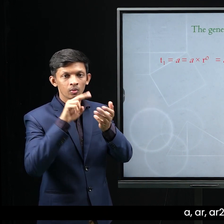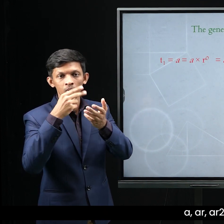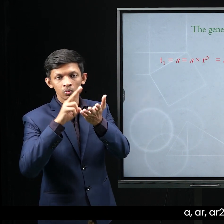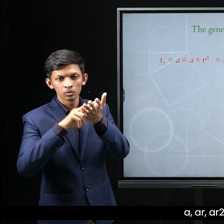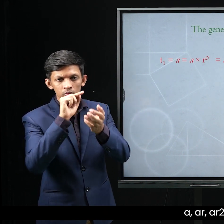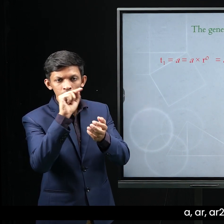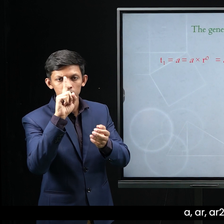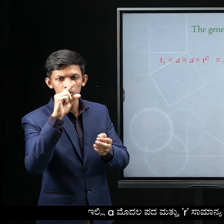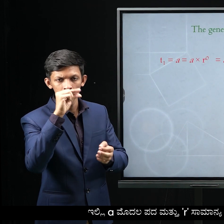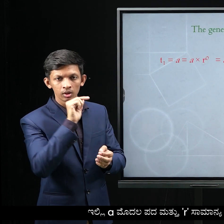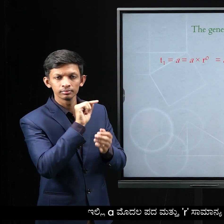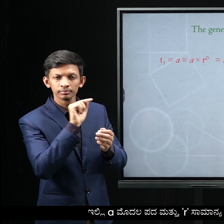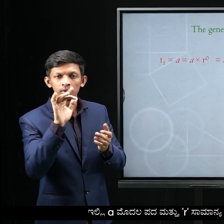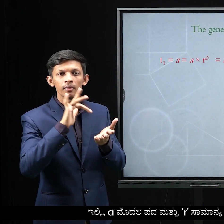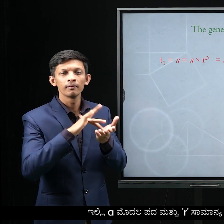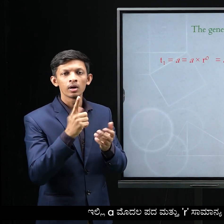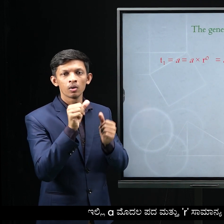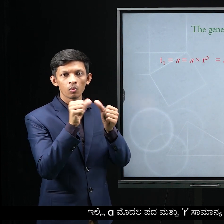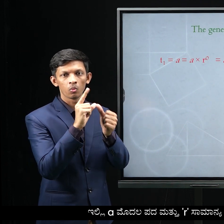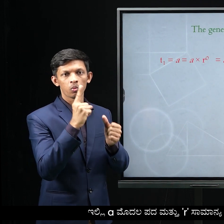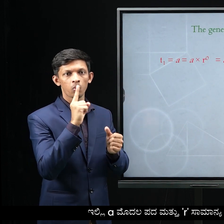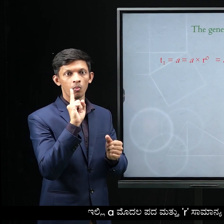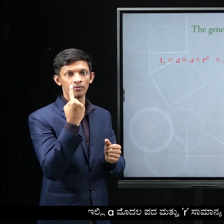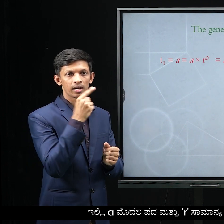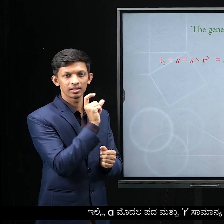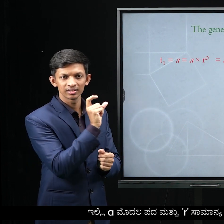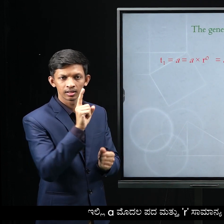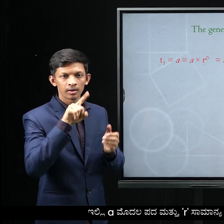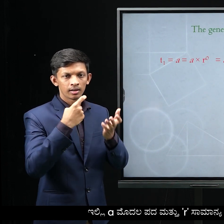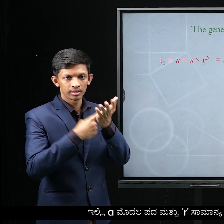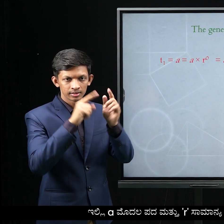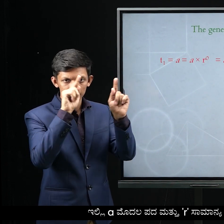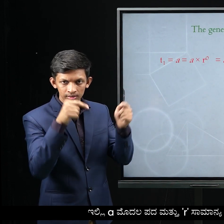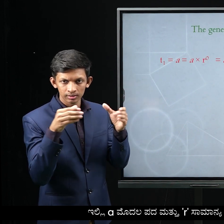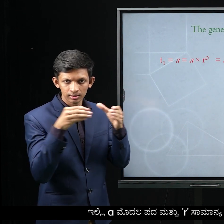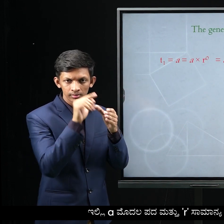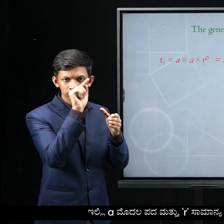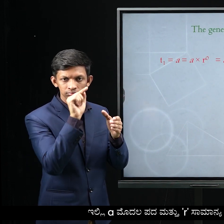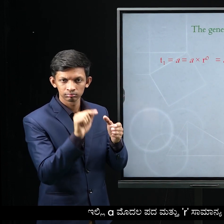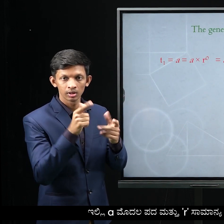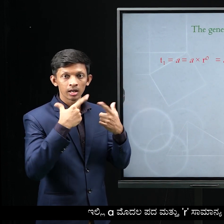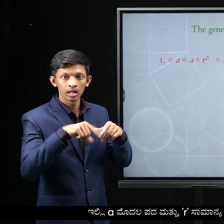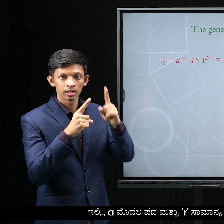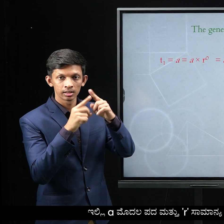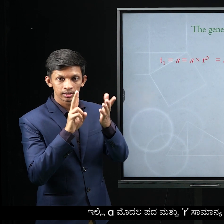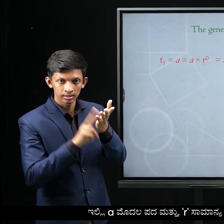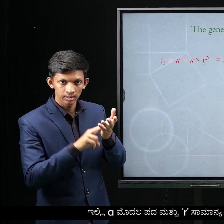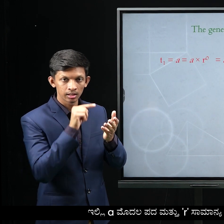ar⁻n-1. ಇಲ್ಲಿ a ಮೊದಲ ಪದ ಮತ್ತು r ಸಾಮಾನ್ಯ ಅನುಪಾತವಾಗಿದೆ. ಜಿಪಿನ